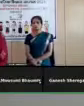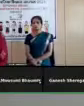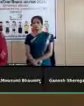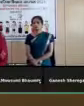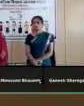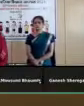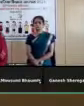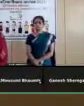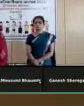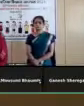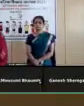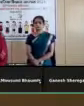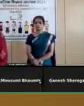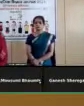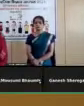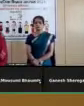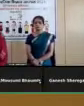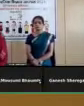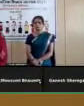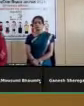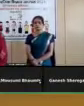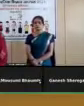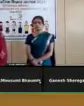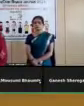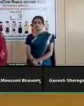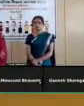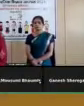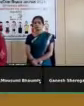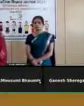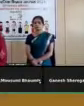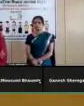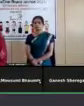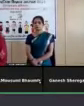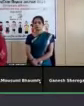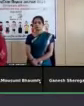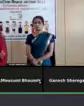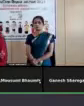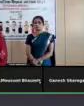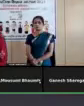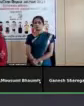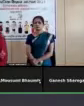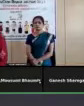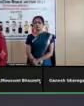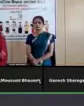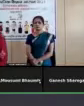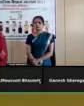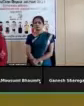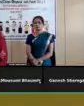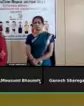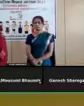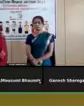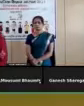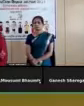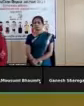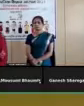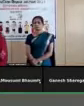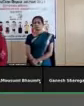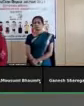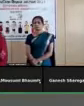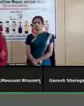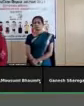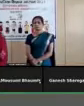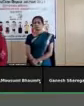सुलभ स्वरूपों में वितरण, राष्ट्रीय सुगम्य पुस्तकालय, सामुदायिक FM रेडियो हेलो दून द्वारा कार्यक्रमों का